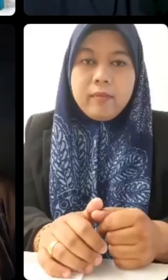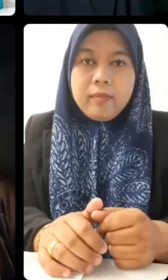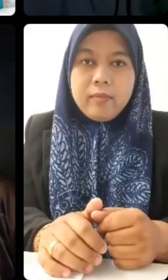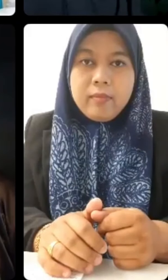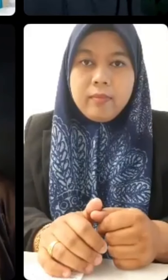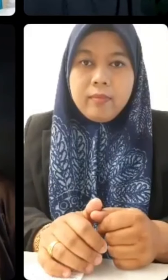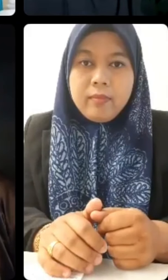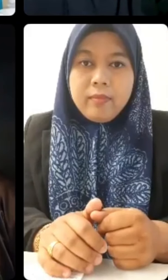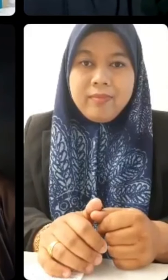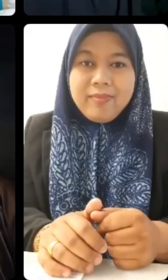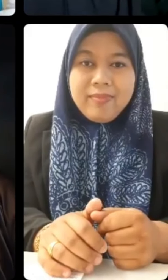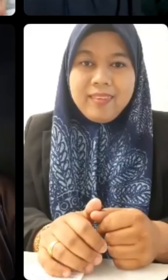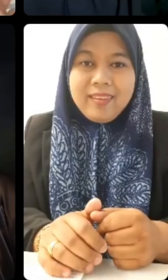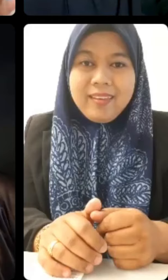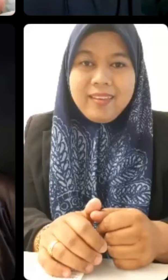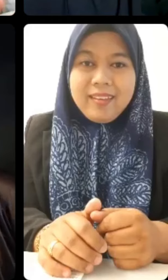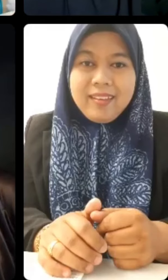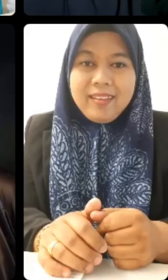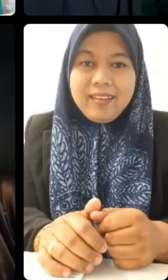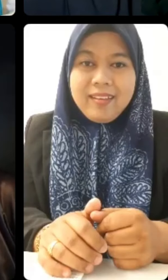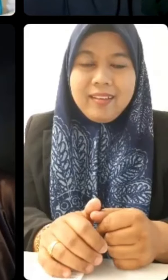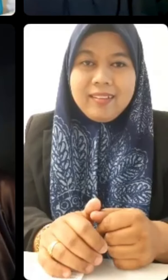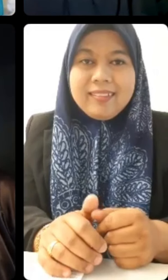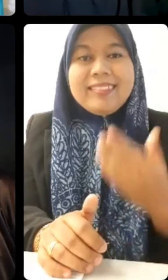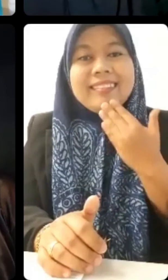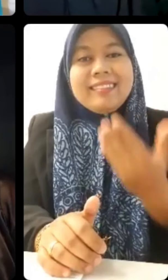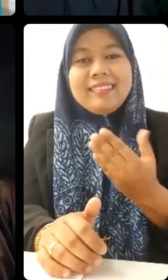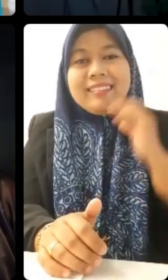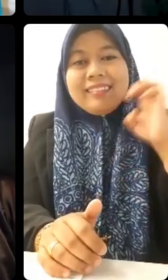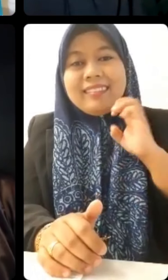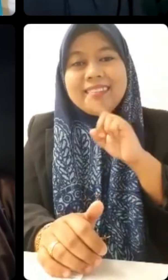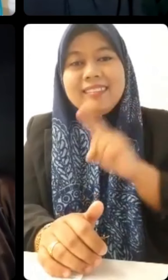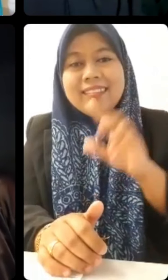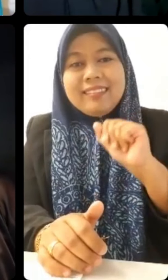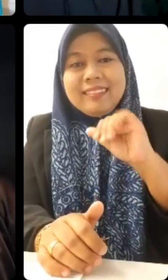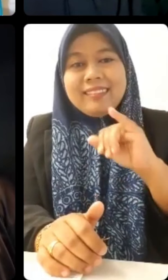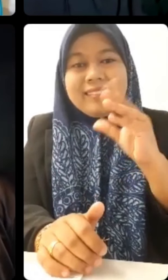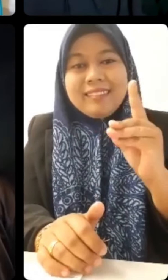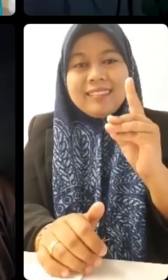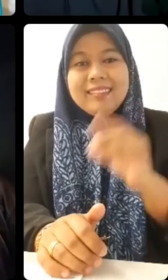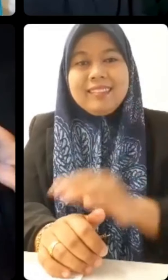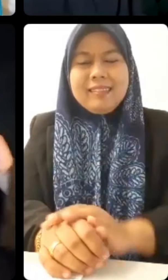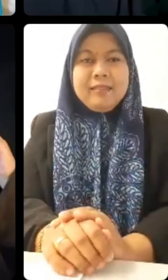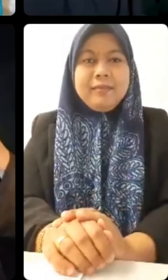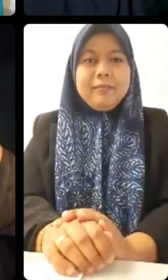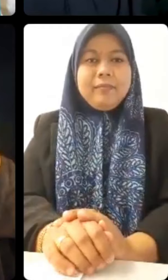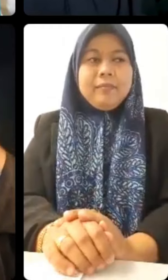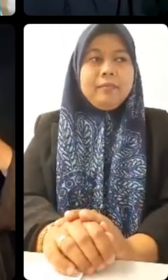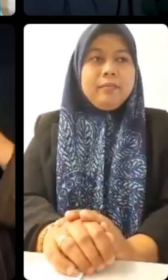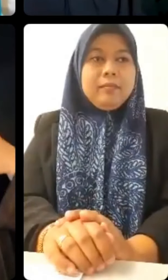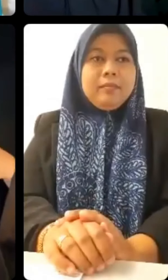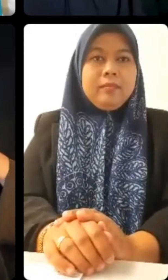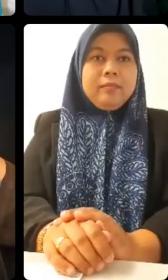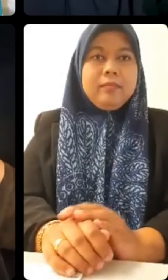Okey, terima kasih Cik Zaid sekali lagi atas perkongsian sebentar tadi. Baiklah, sekarang kita akan beralih kepada Cik Anis